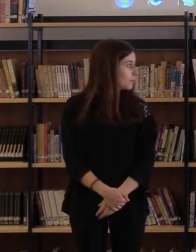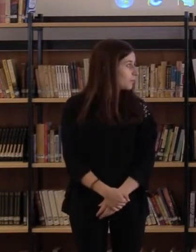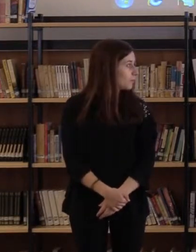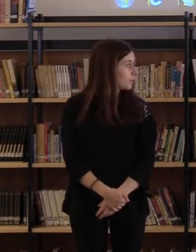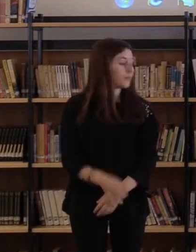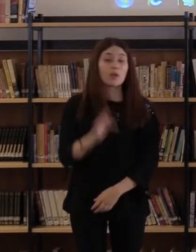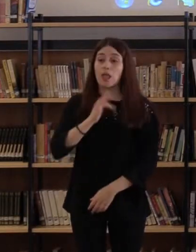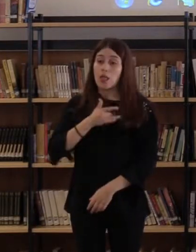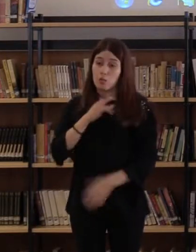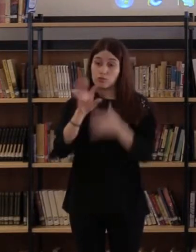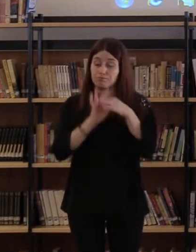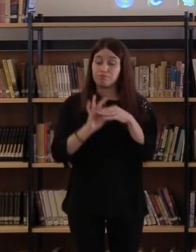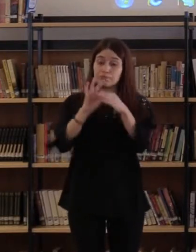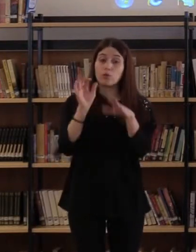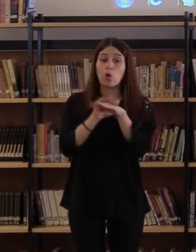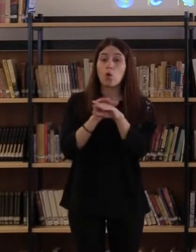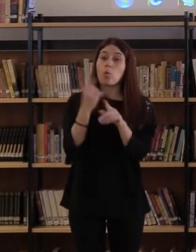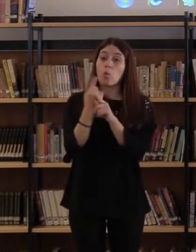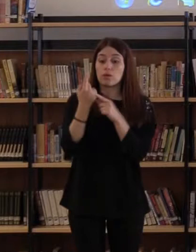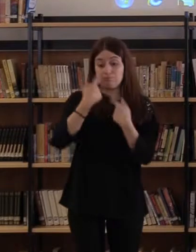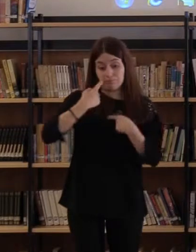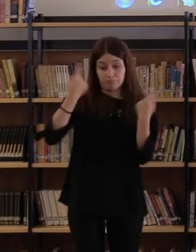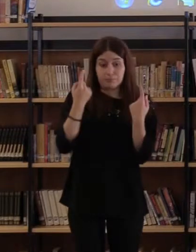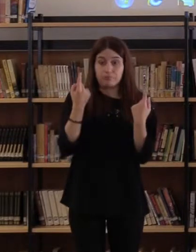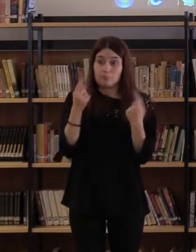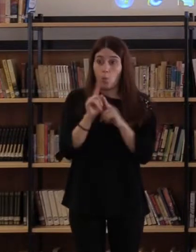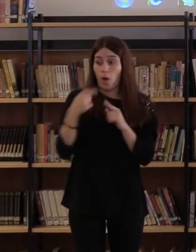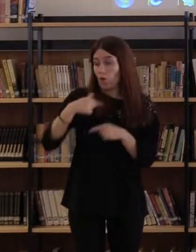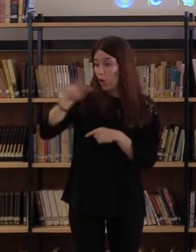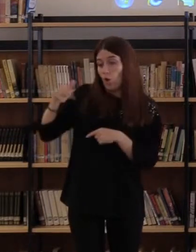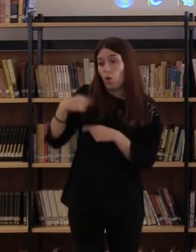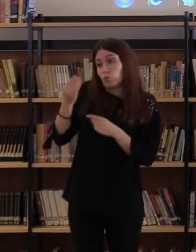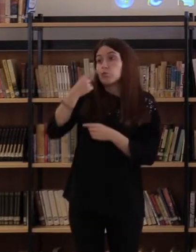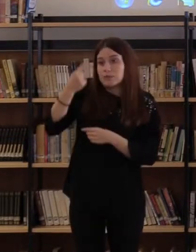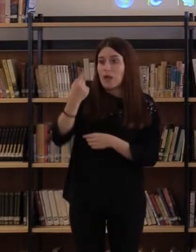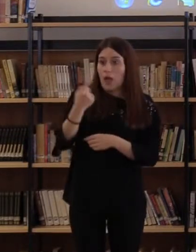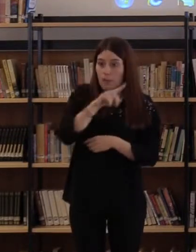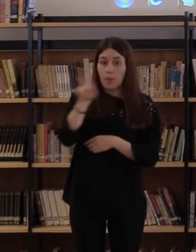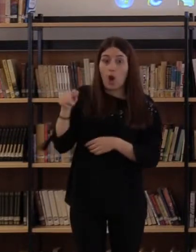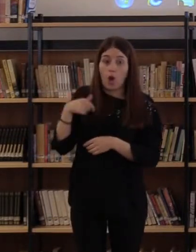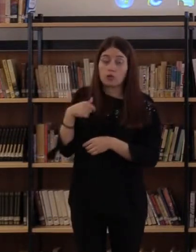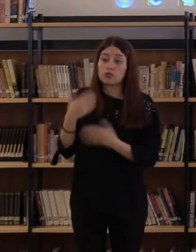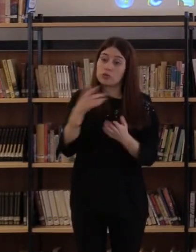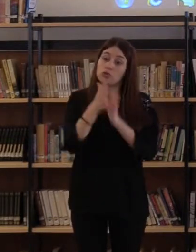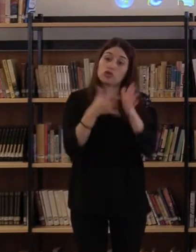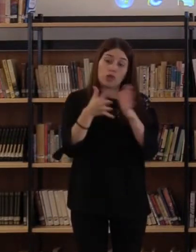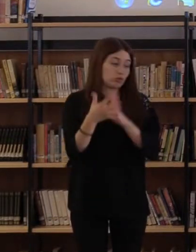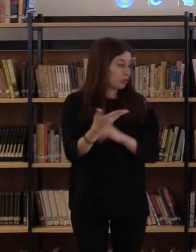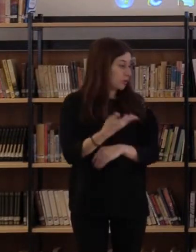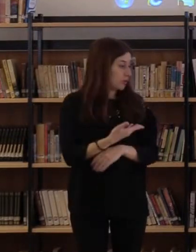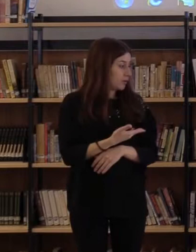Por Amor-se, porque é algo que nos retrata e que é muito especial para nós, e este é o gesto.